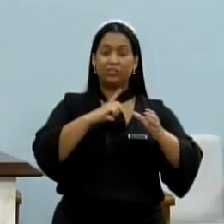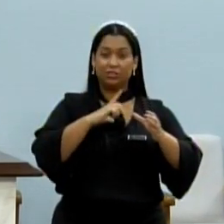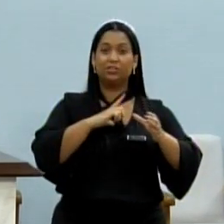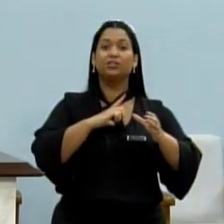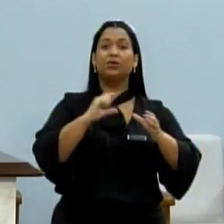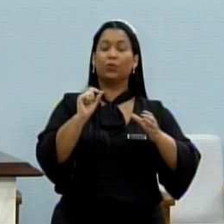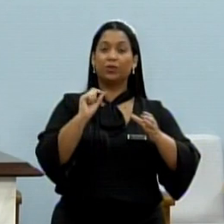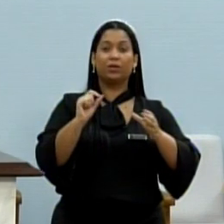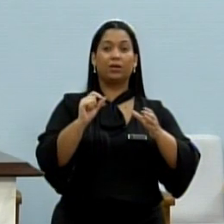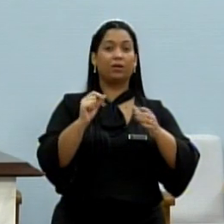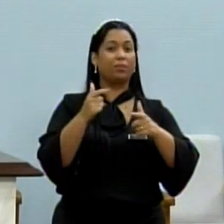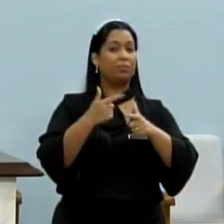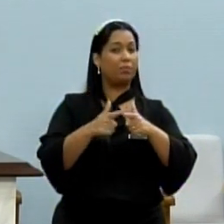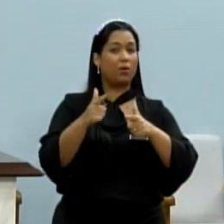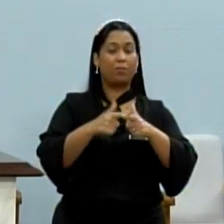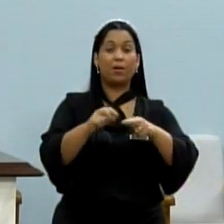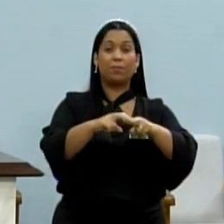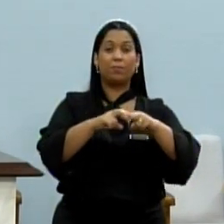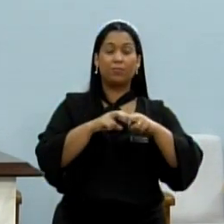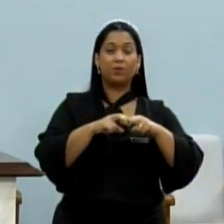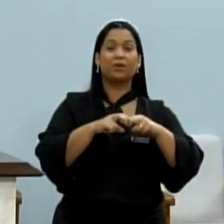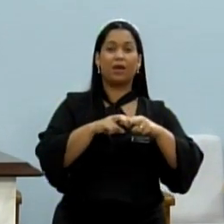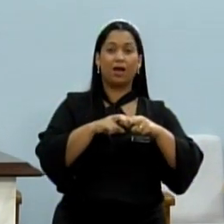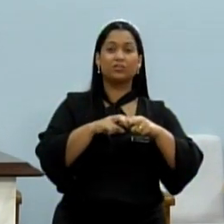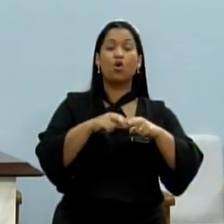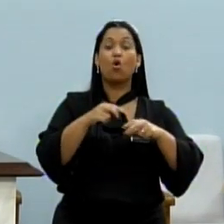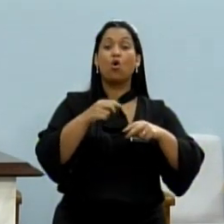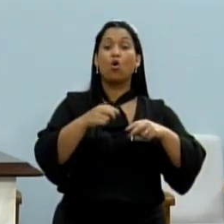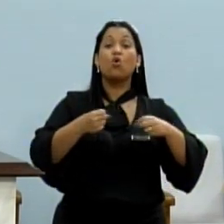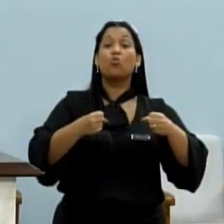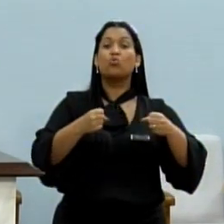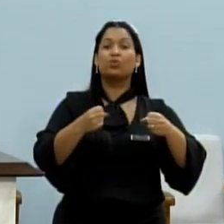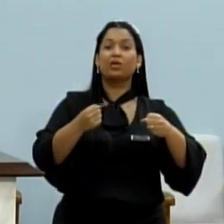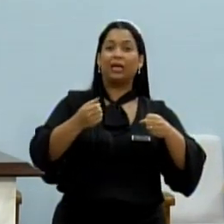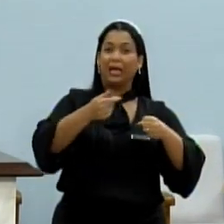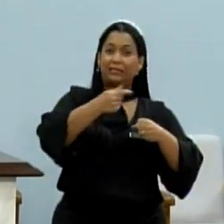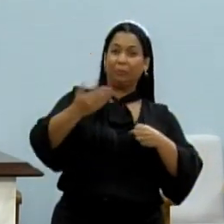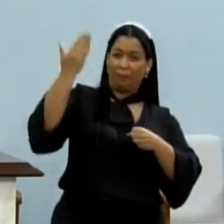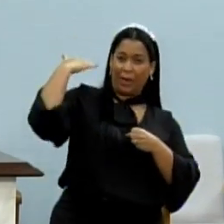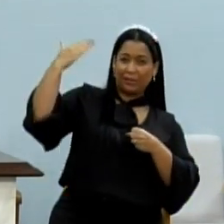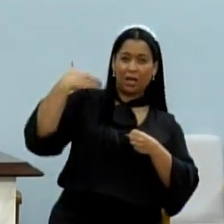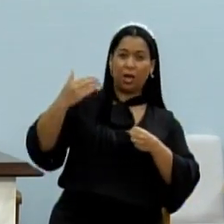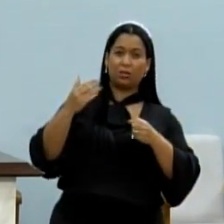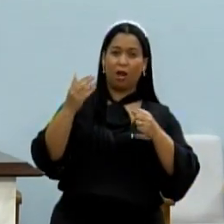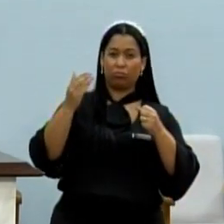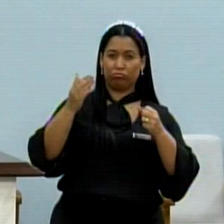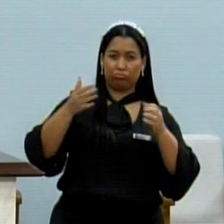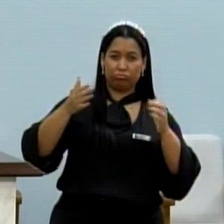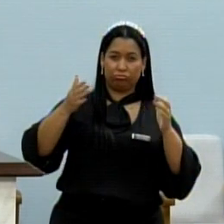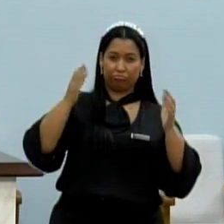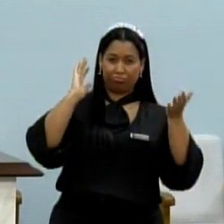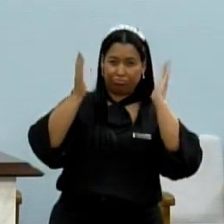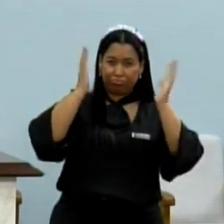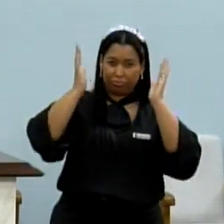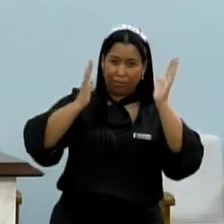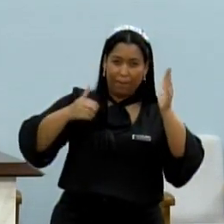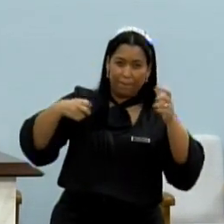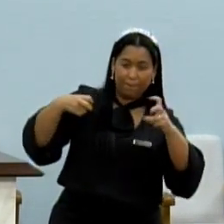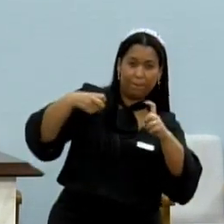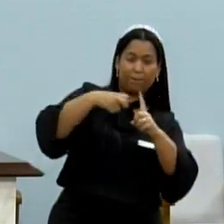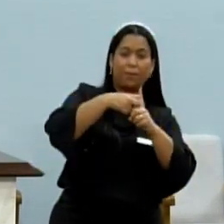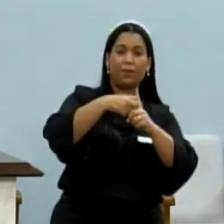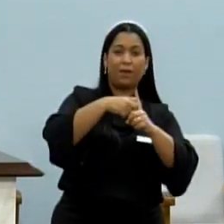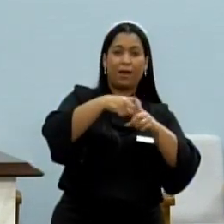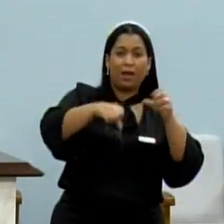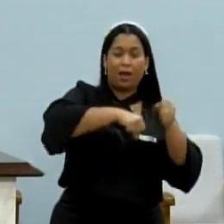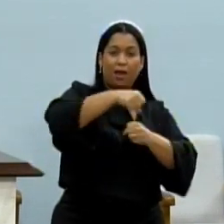sofrido danos em razão de uma batida de um caminhão na semana anterior. E ele estava amarrado por cordas, e as